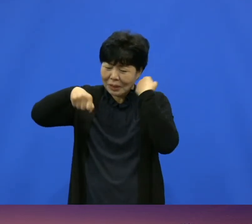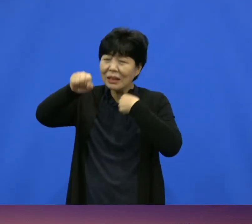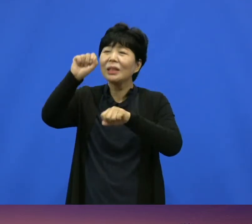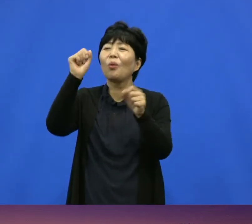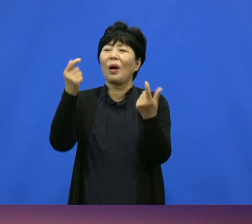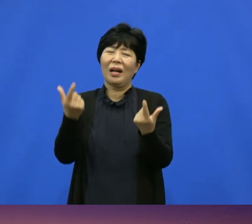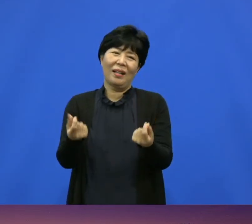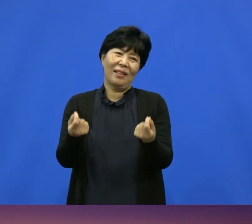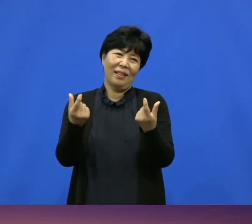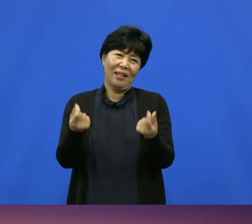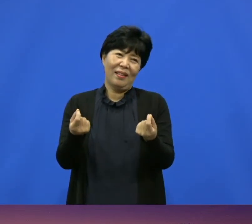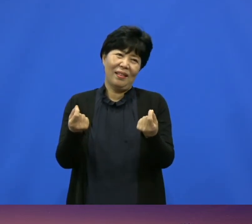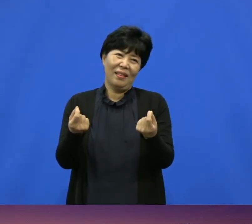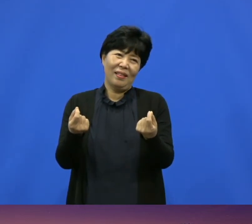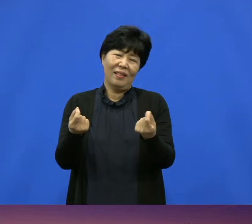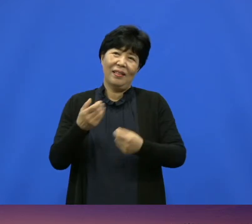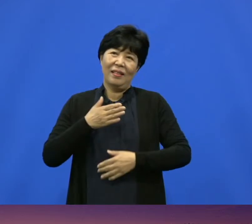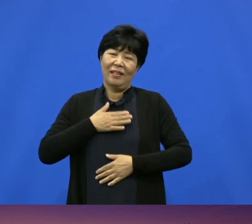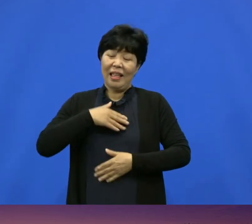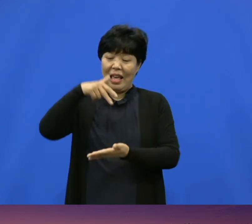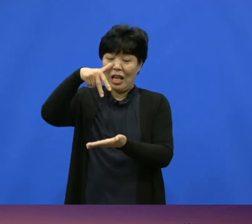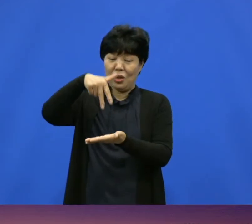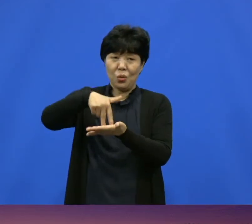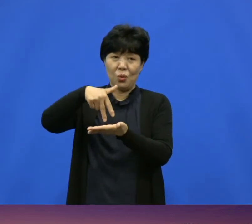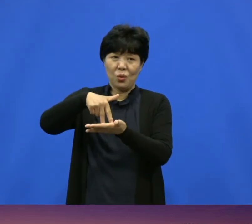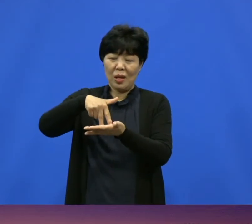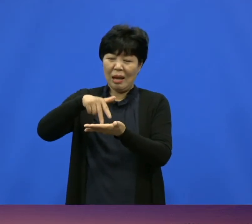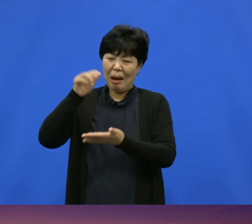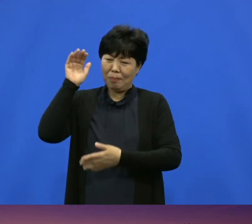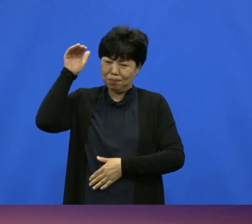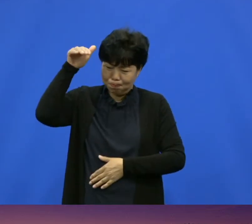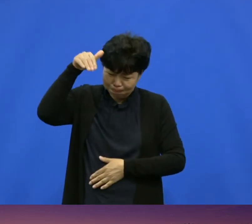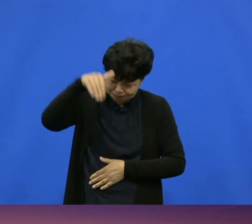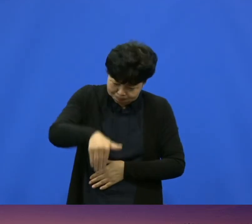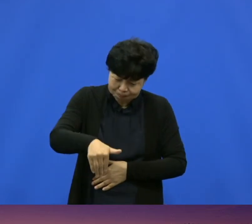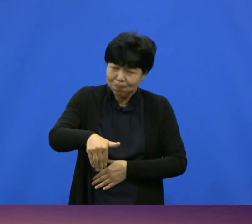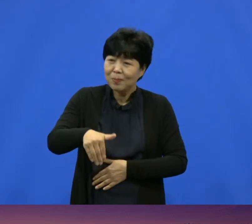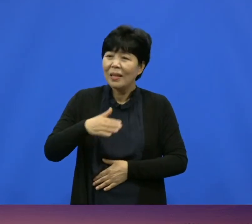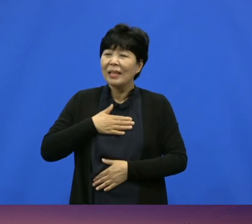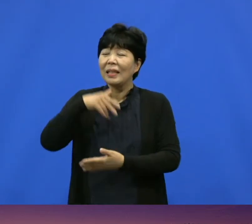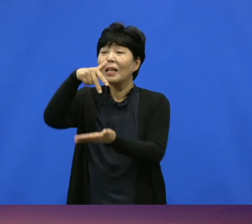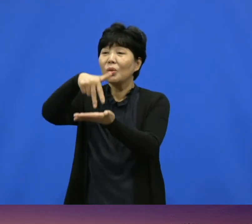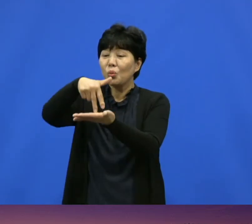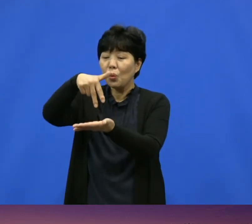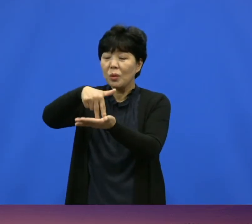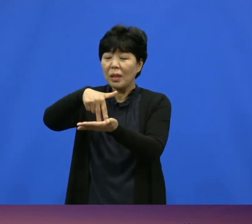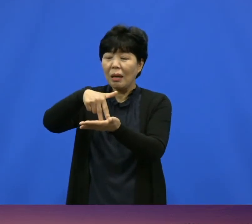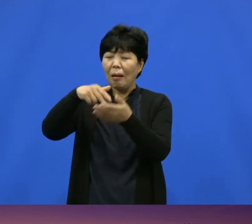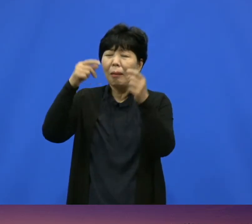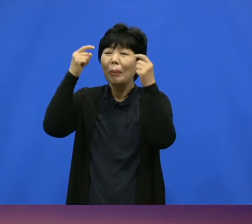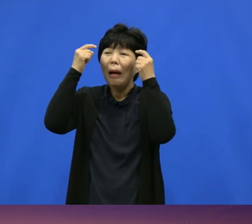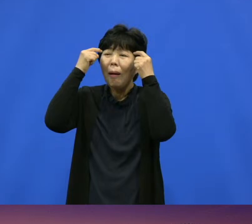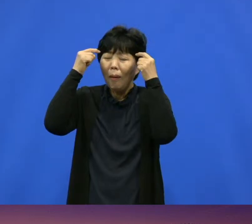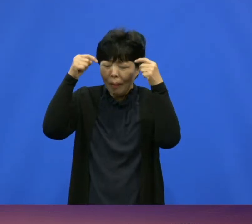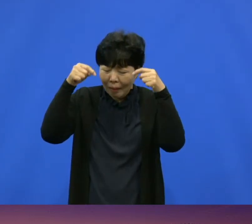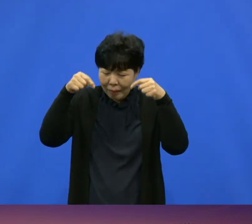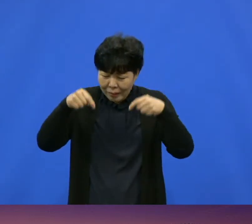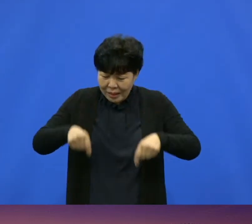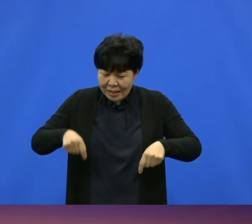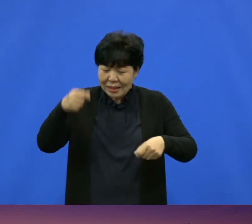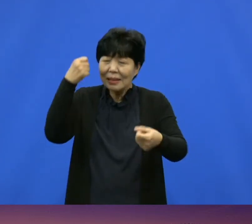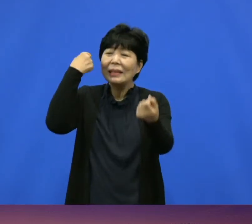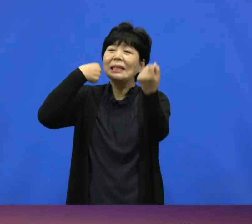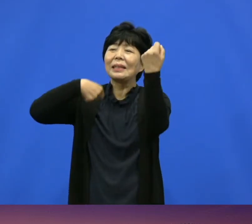굉장히 밑바닥으로 자기의 존재가 무가치할 정도가 아니고 자기 존재를 우매무지함으로 주 앞에